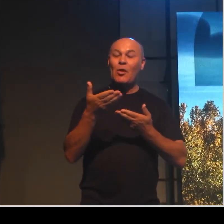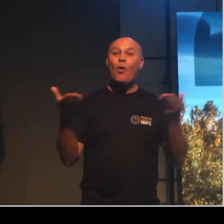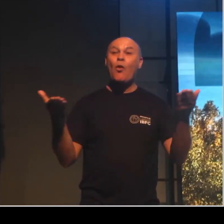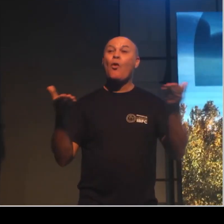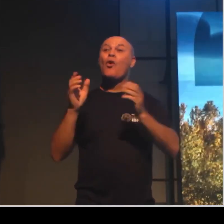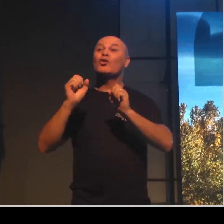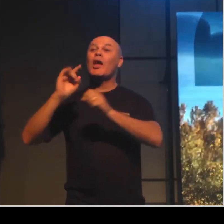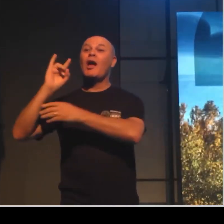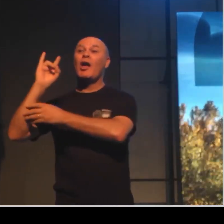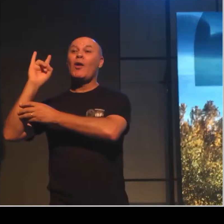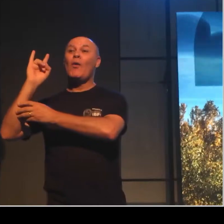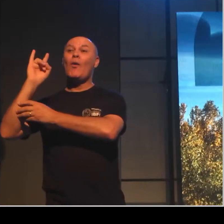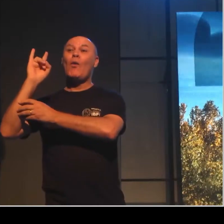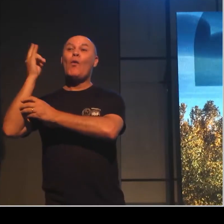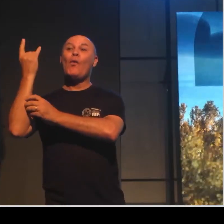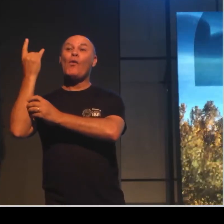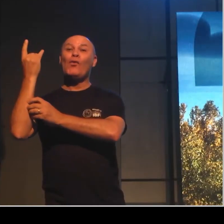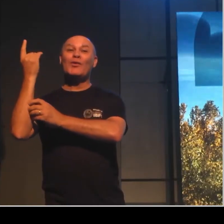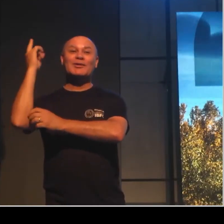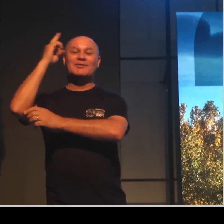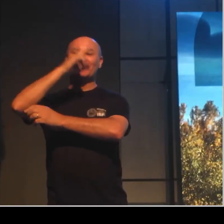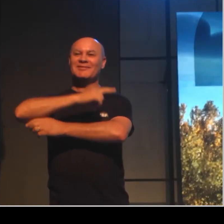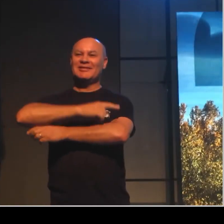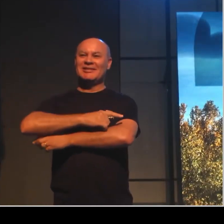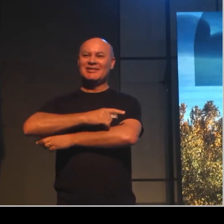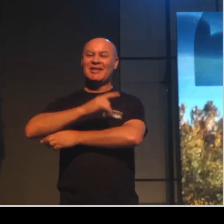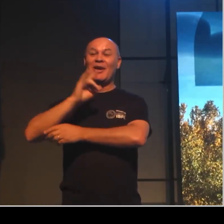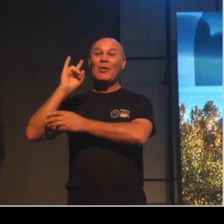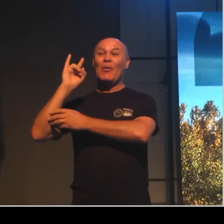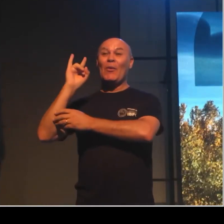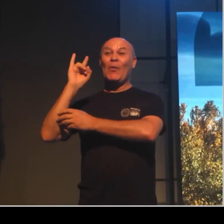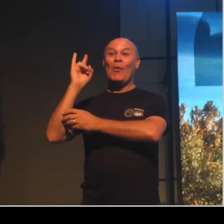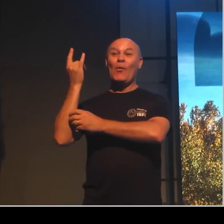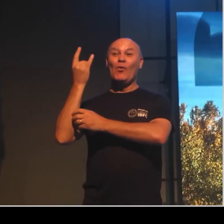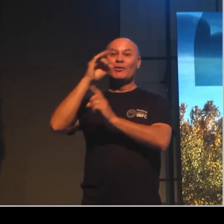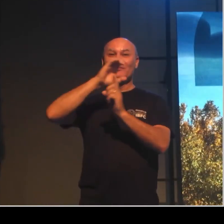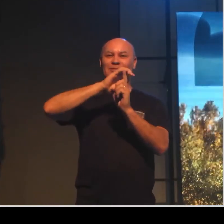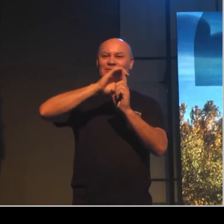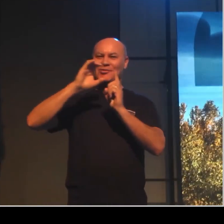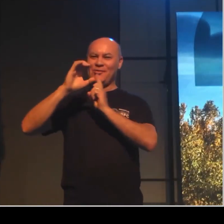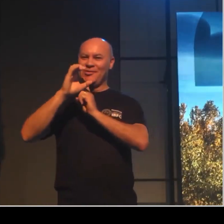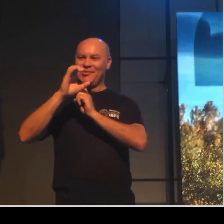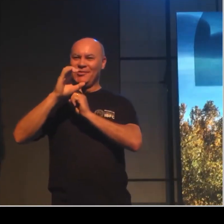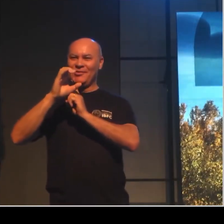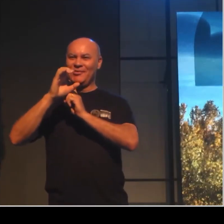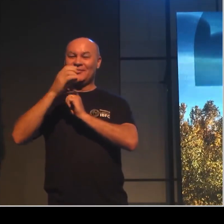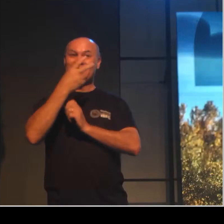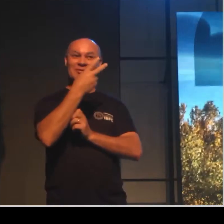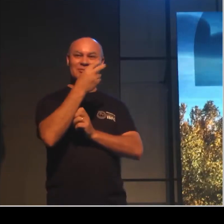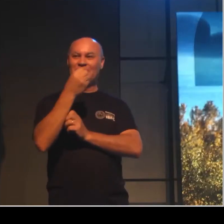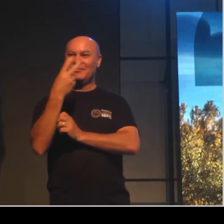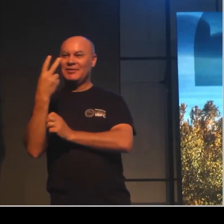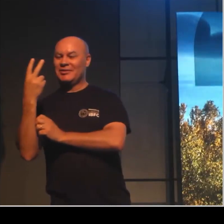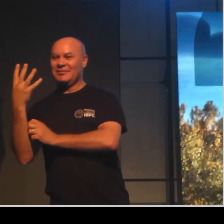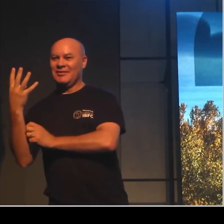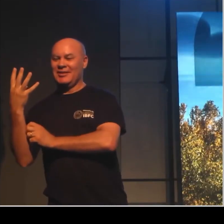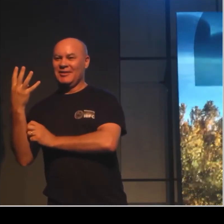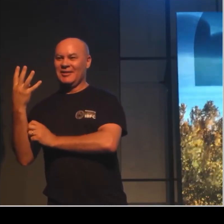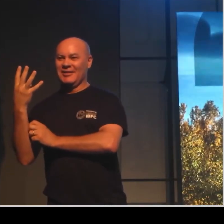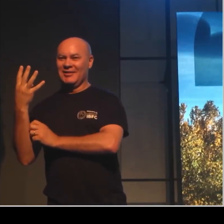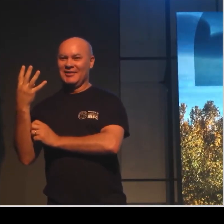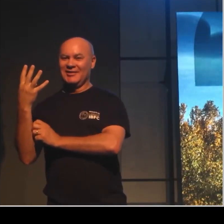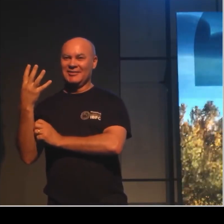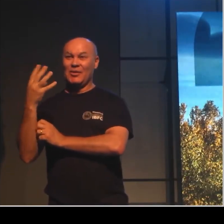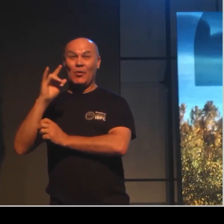ano, não, ao último culto do ano. Que o último ano, alguém já regalou um olhão